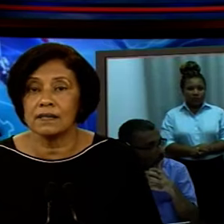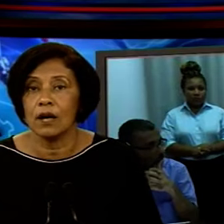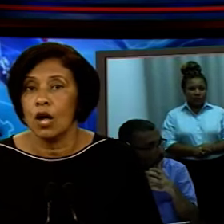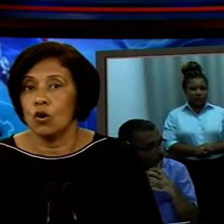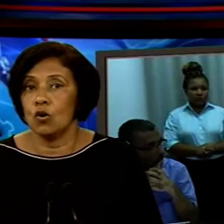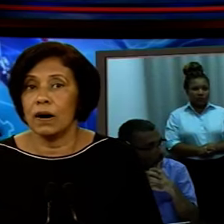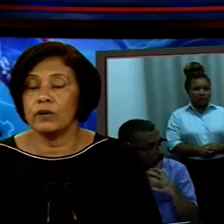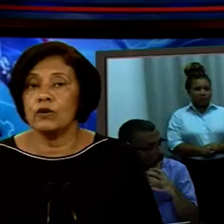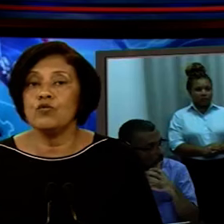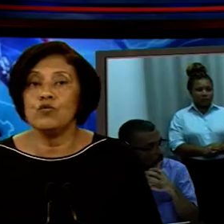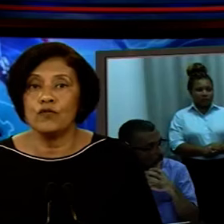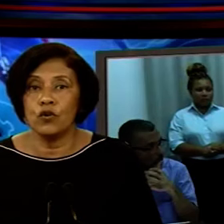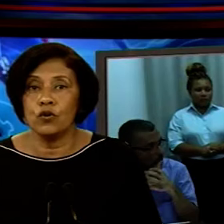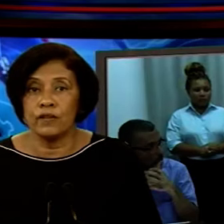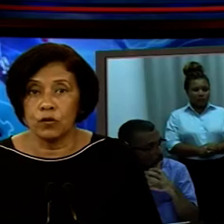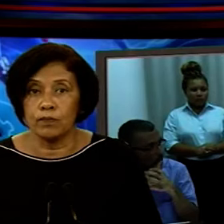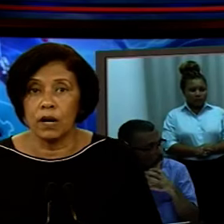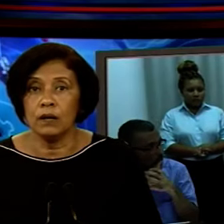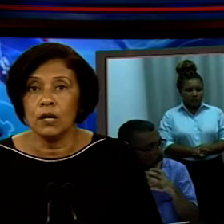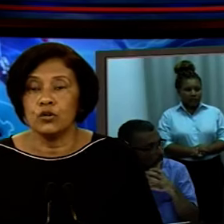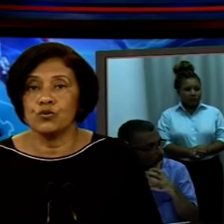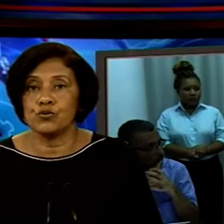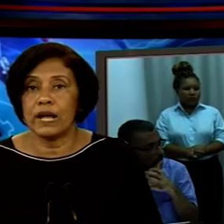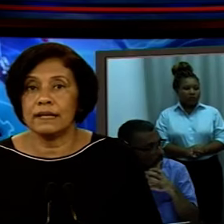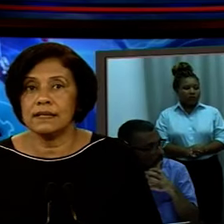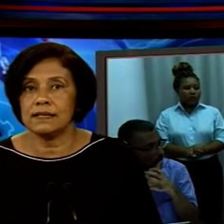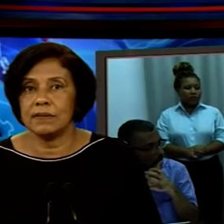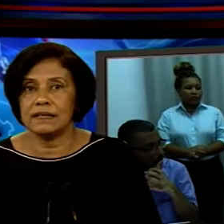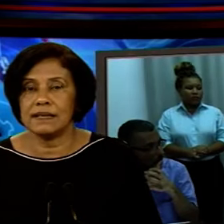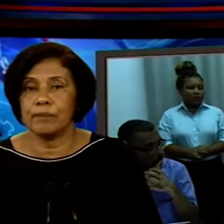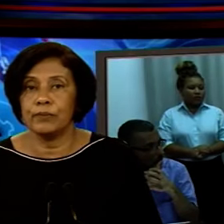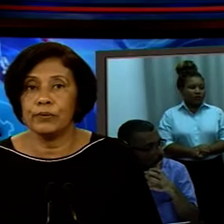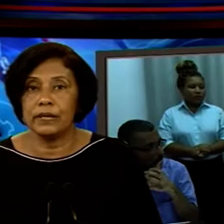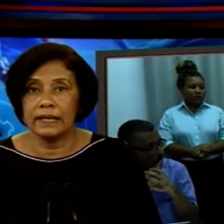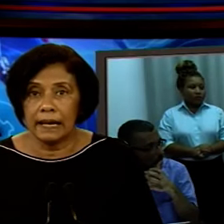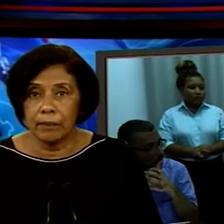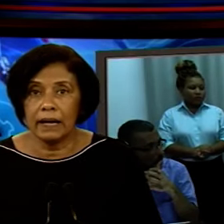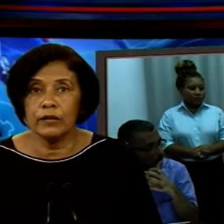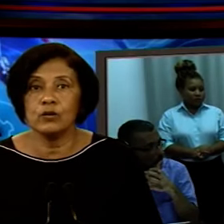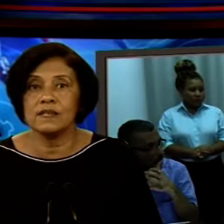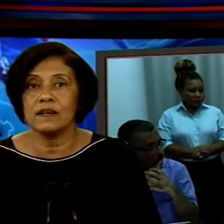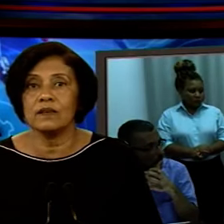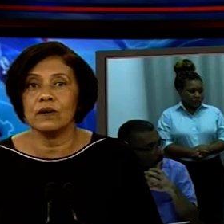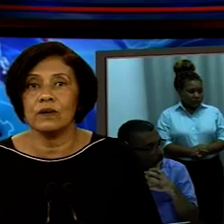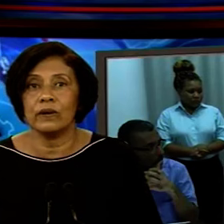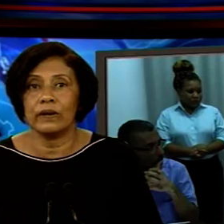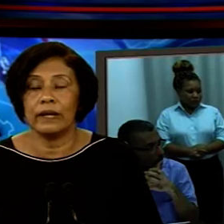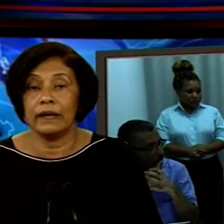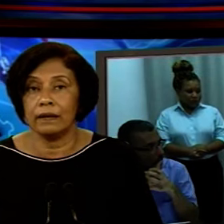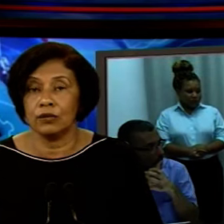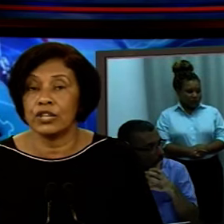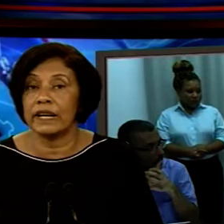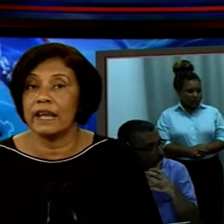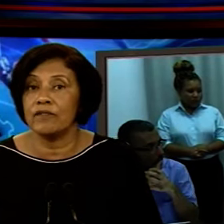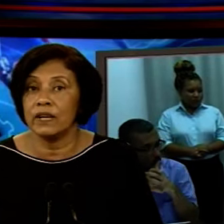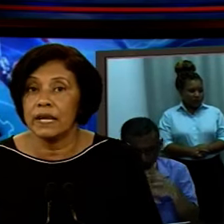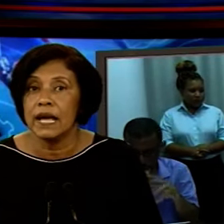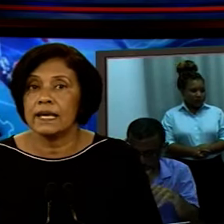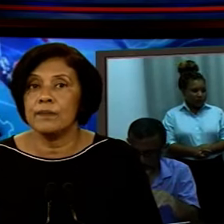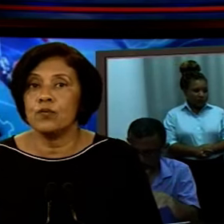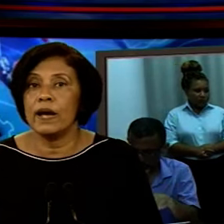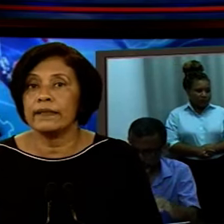presse l'oban nouveau développement nous journalistes Melissa Paul Ilaba y a aussi en Chana